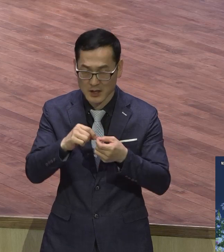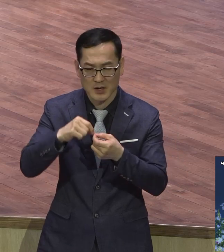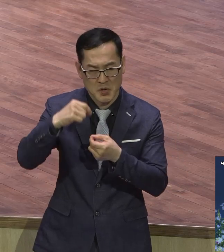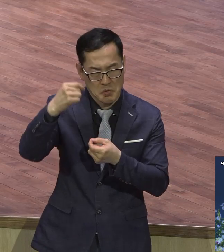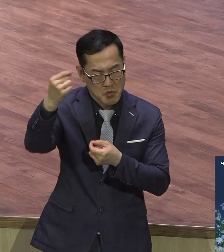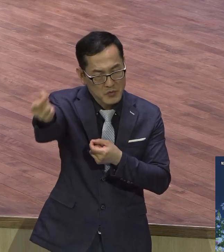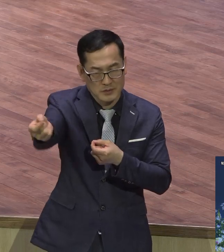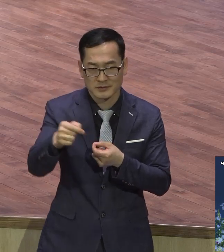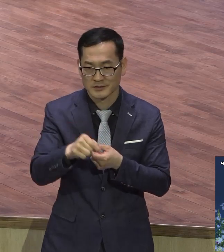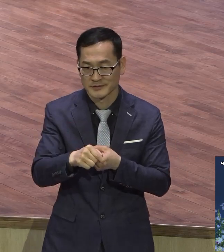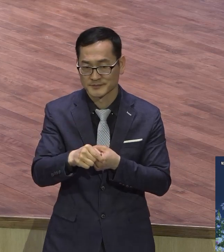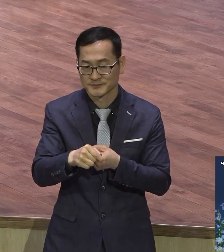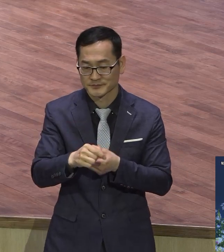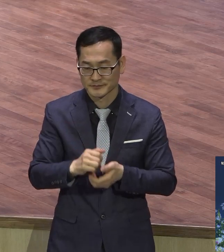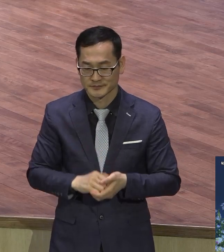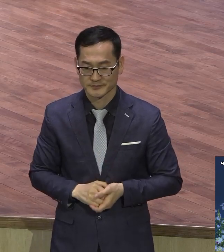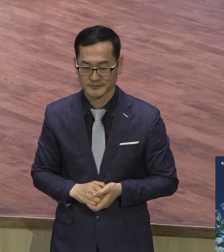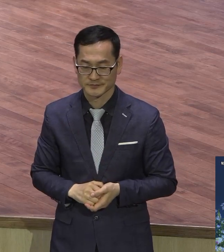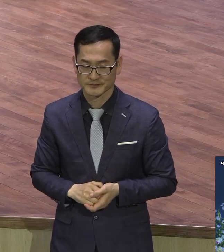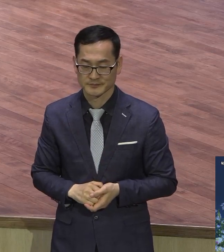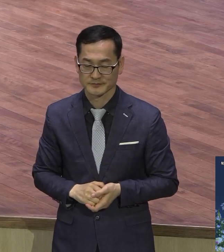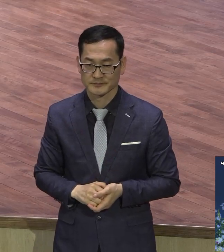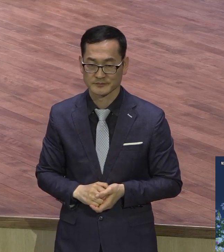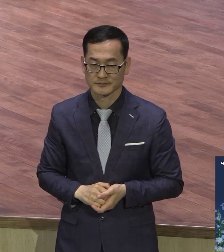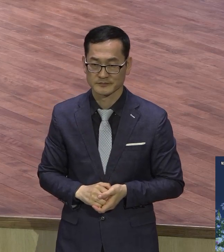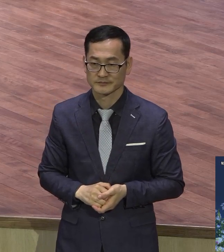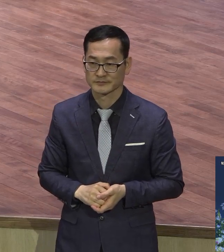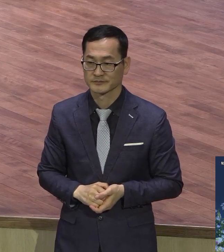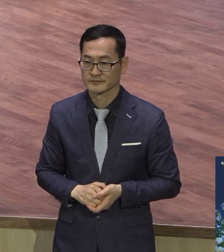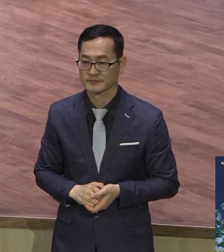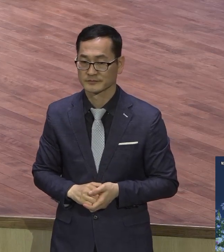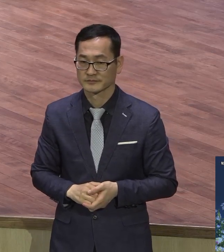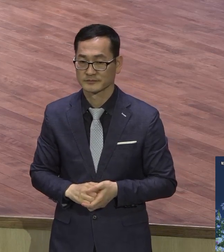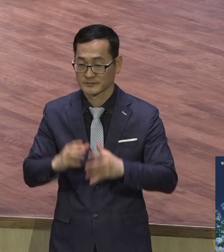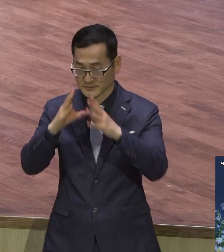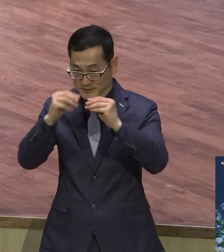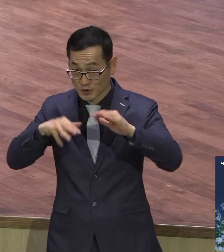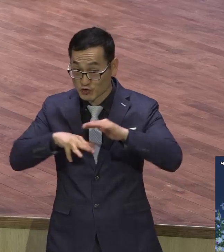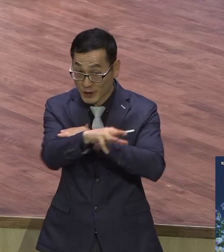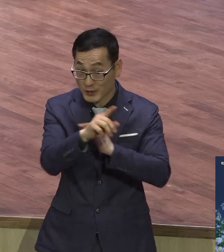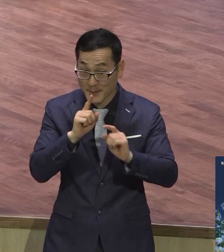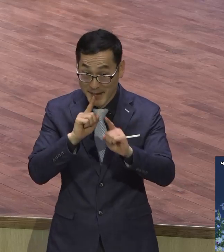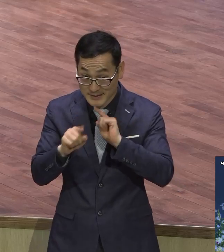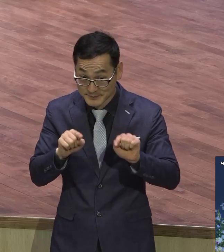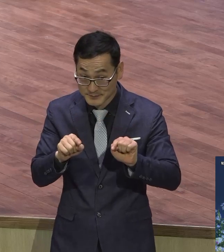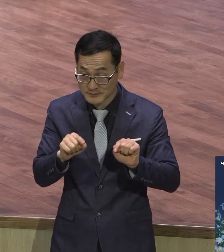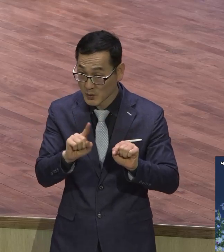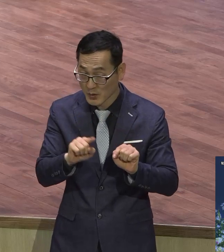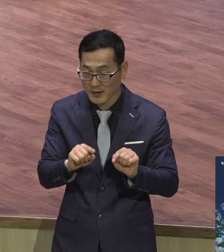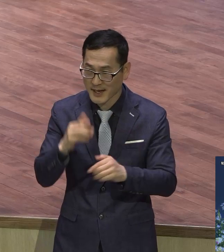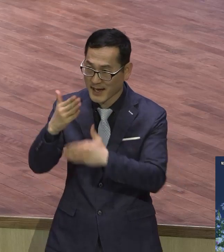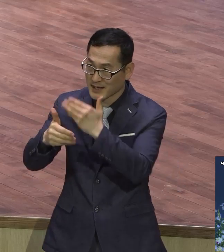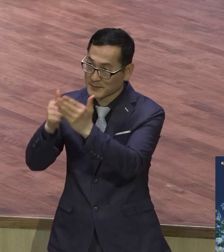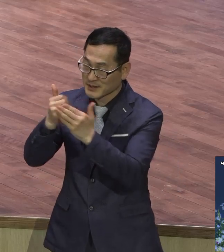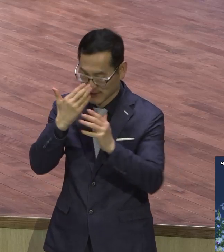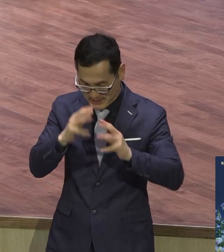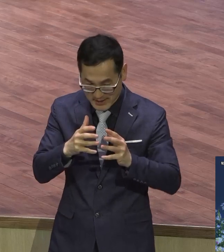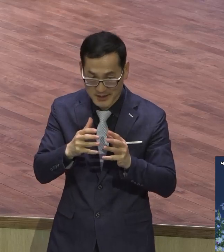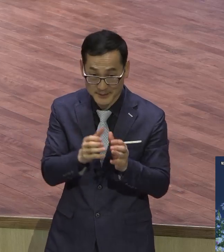우리가 금요일마다 살펴보는 출애국기의 말씀은 하나님께서 이스라엘 백성을 택하셔서 제사장